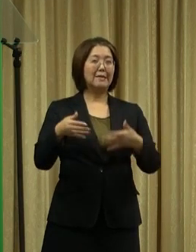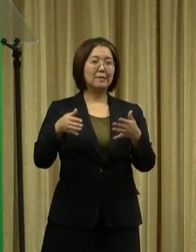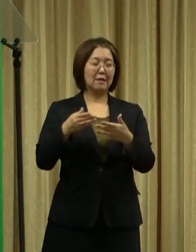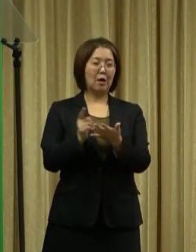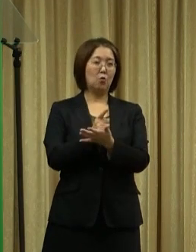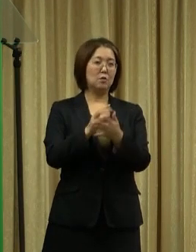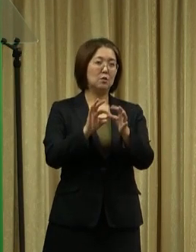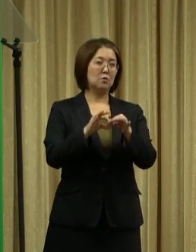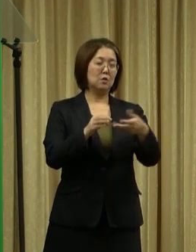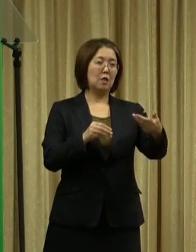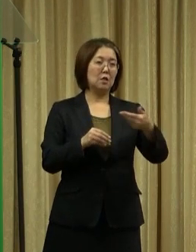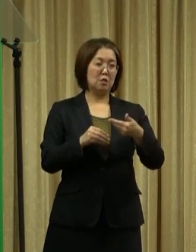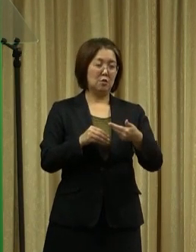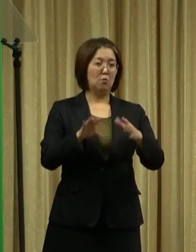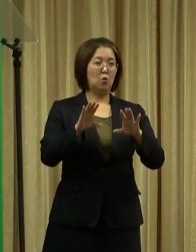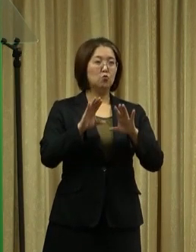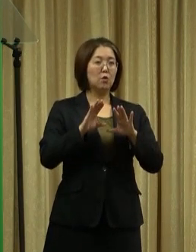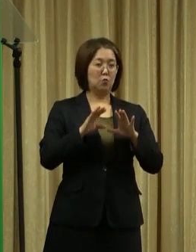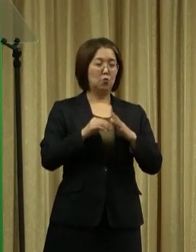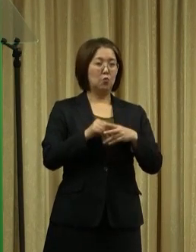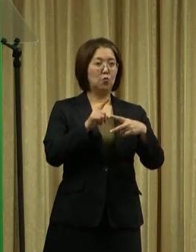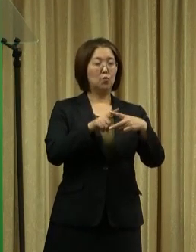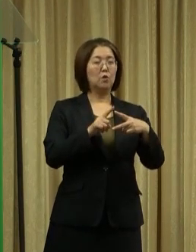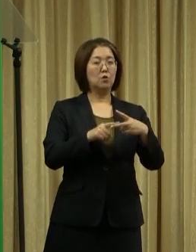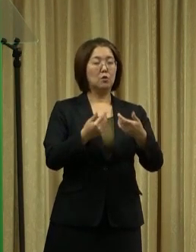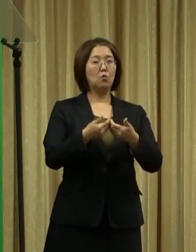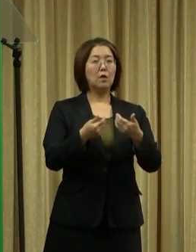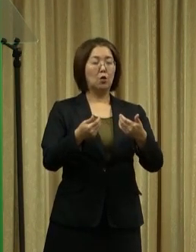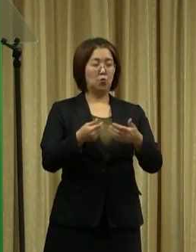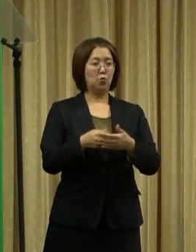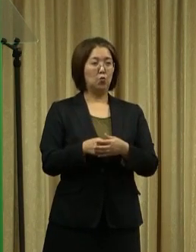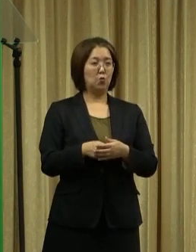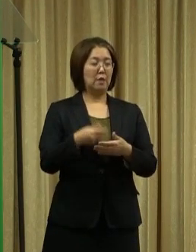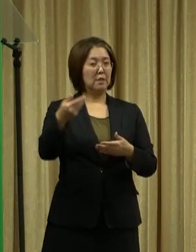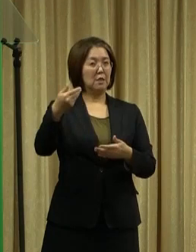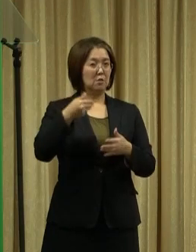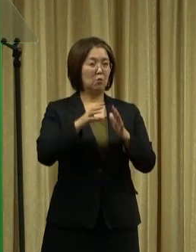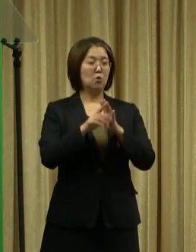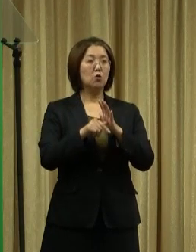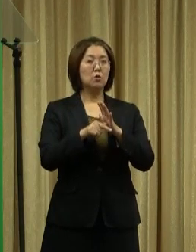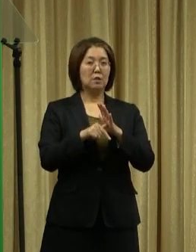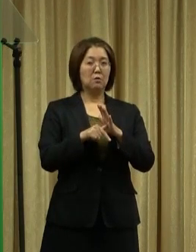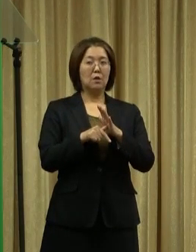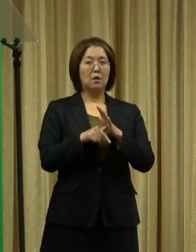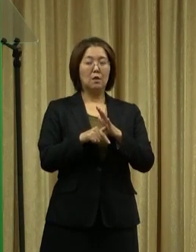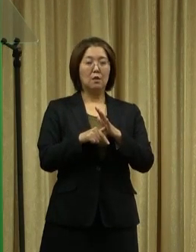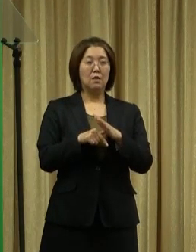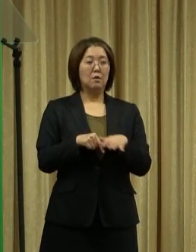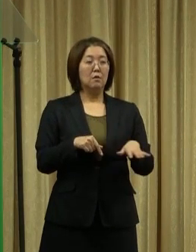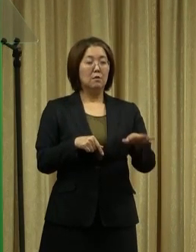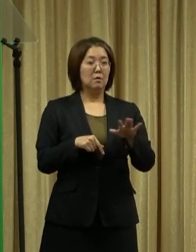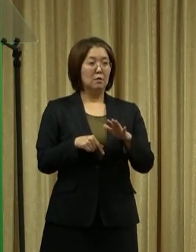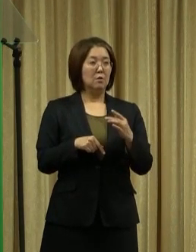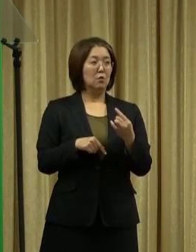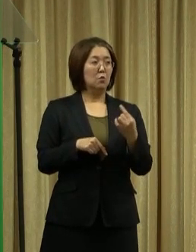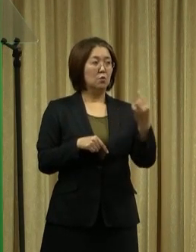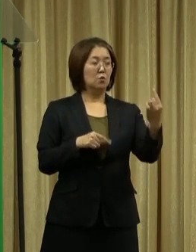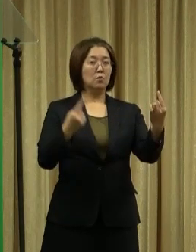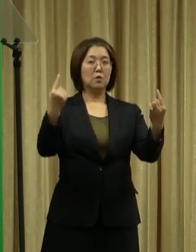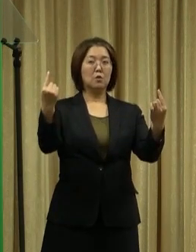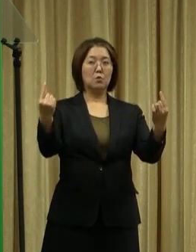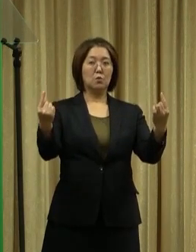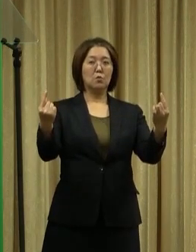てのご質問をお受けしたいと思います。あとご質問にあたりましては、皆様方の後方左右